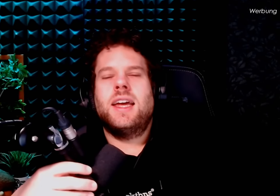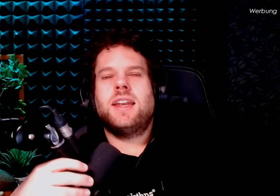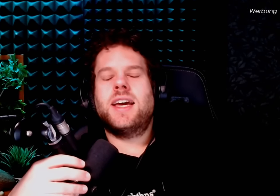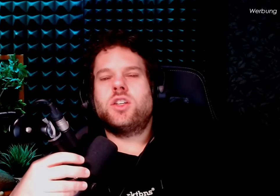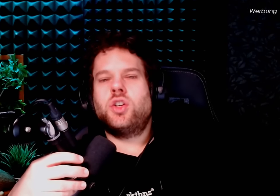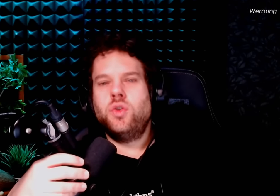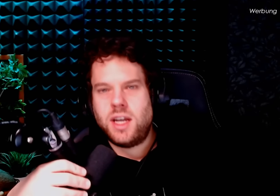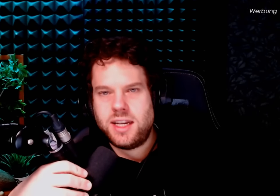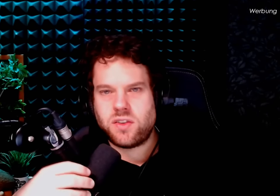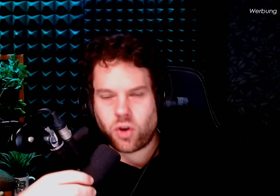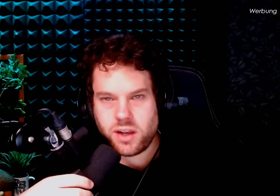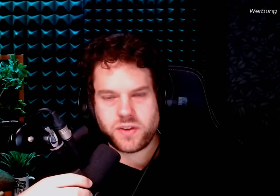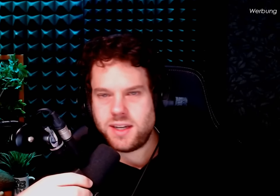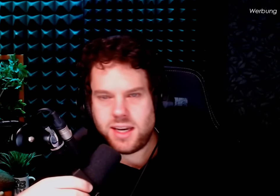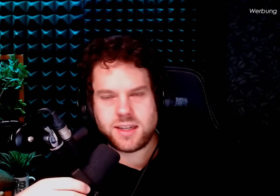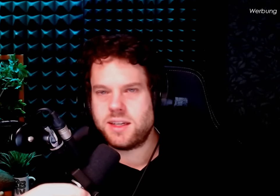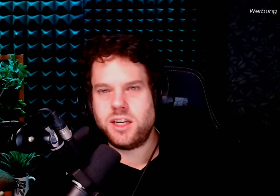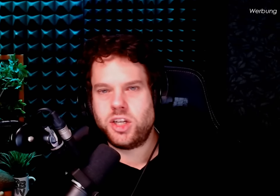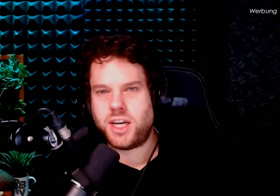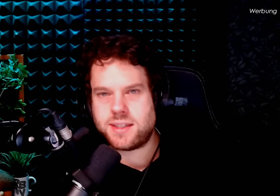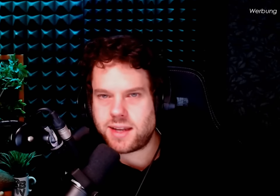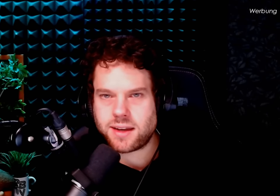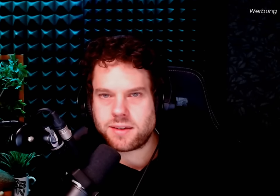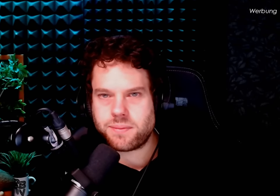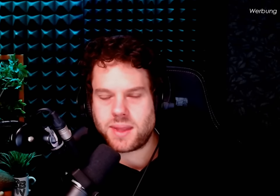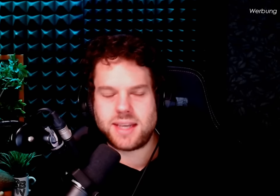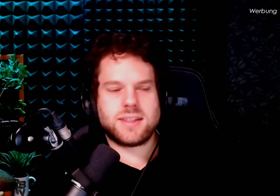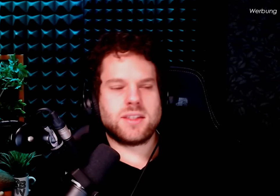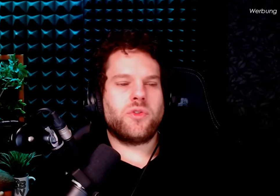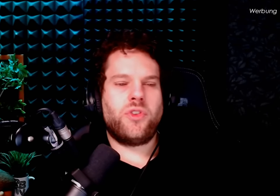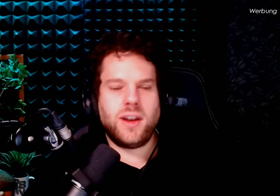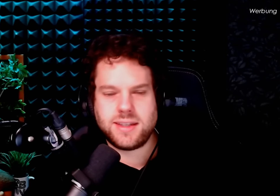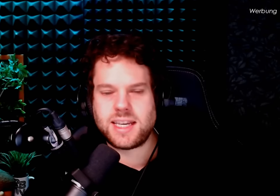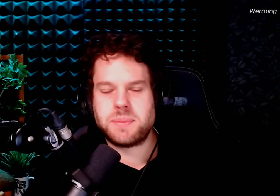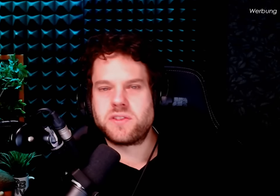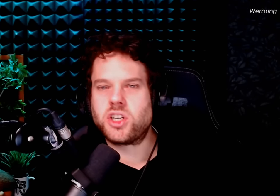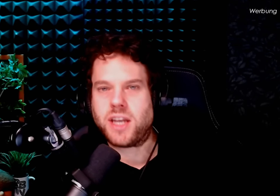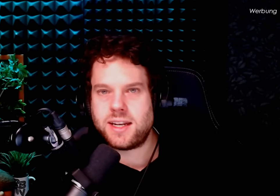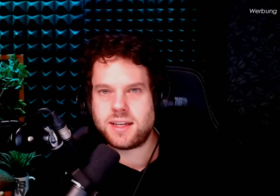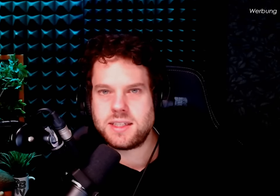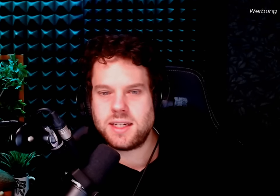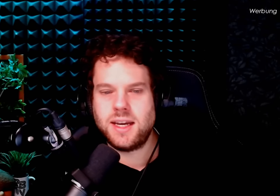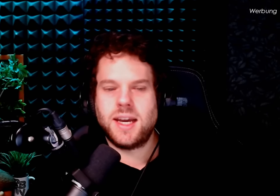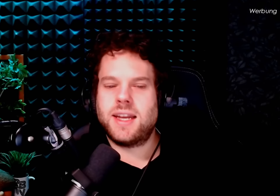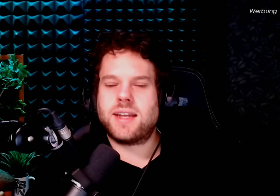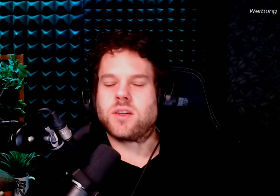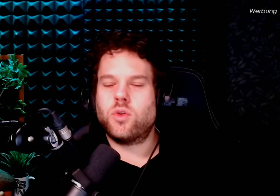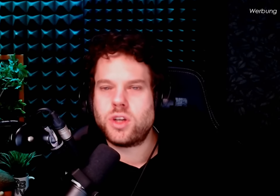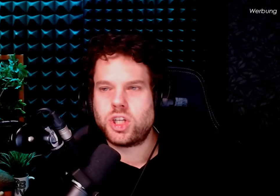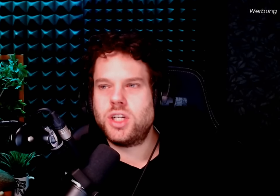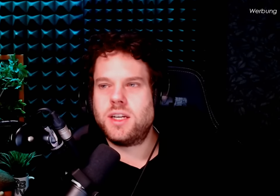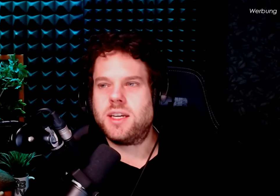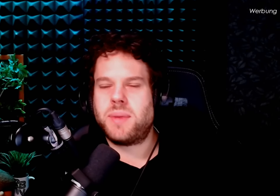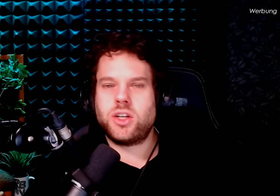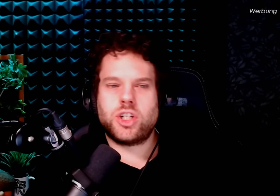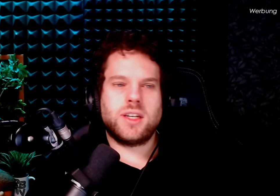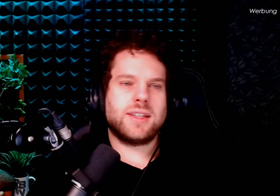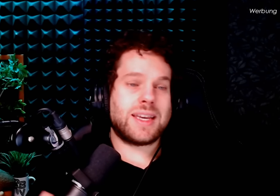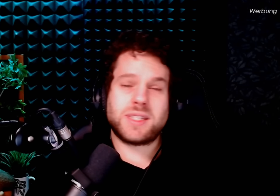natürlich wollen wir nicht in Klischees denken. Es ist doch völlig selbstverständlich, dass unterschiedliche Menschen selbst